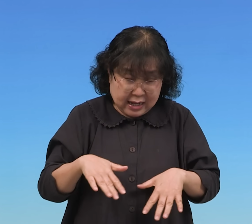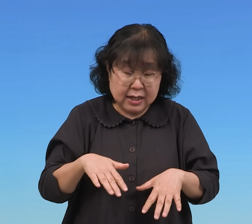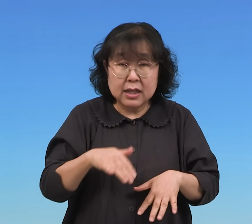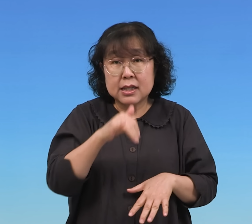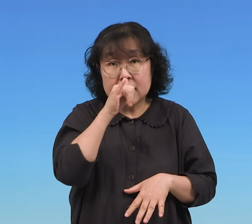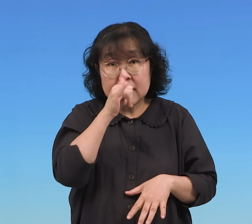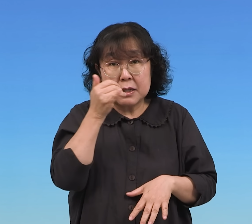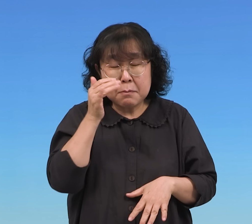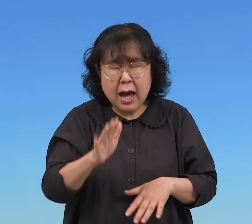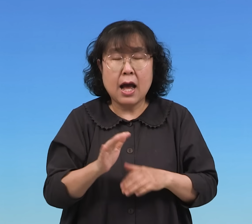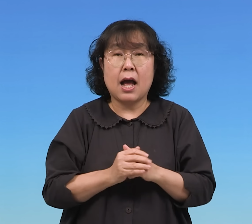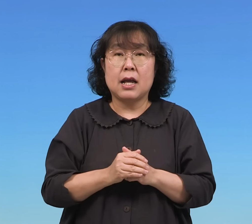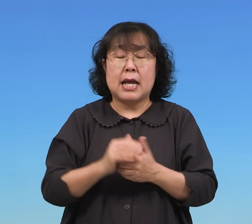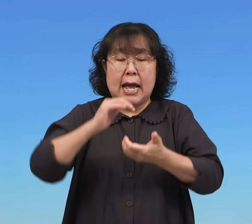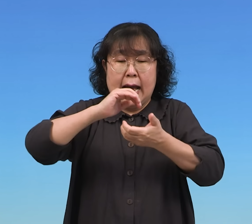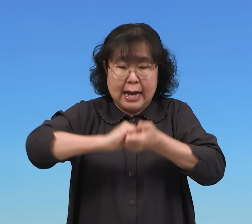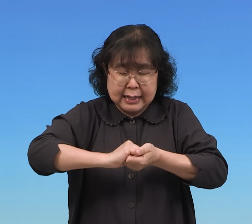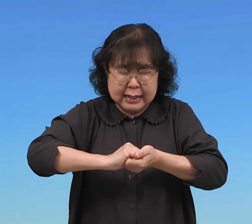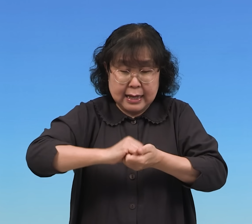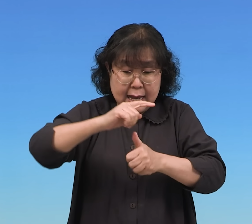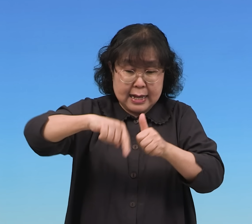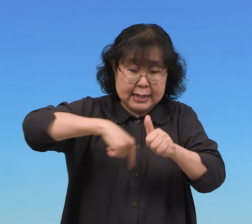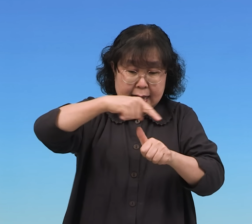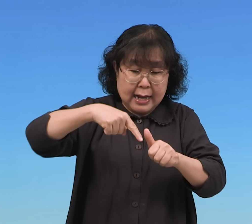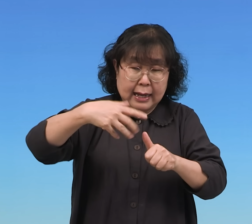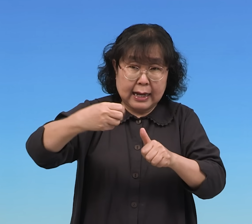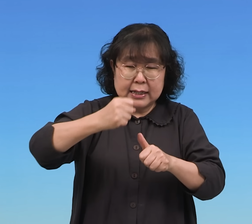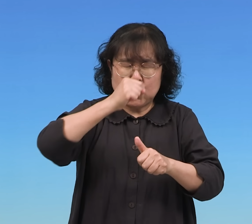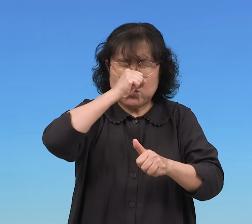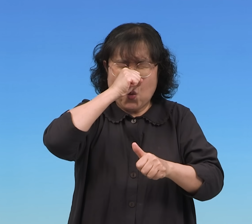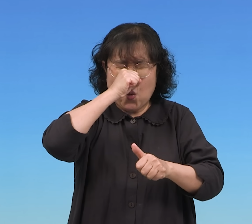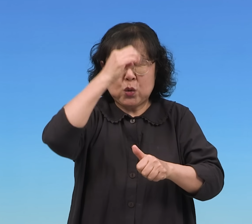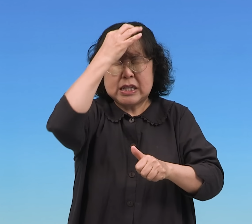그런데 여러분, 이 한계 상황이 가진 순기능이 있습니다. 순기능.